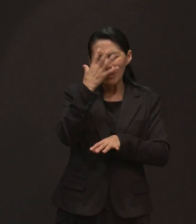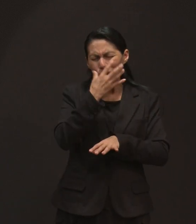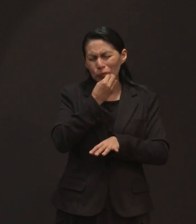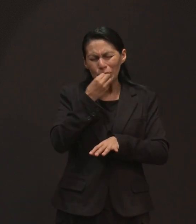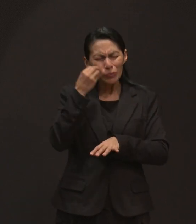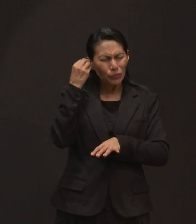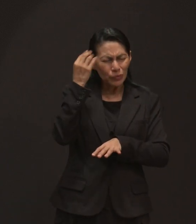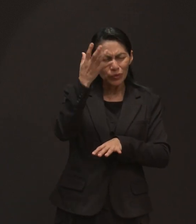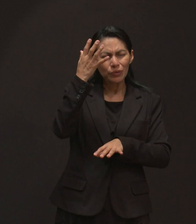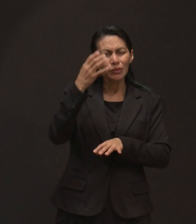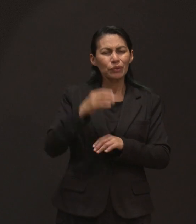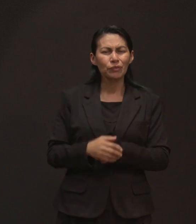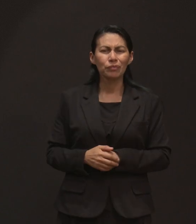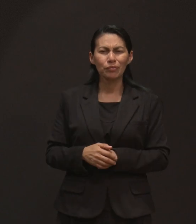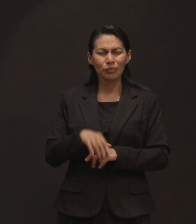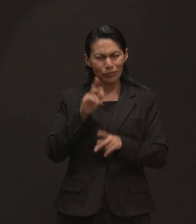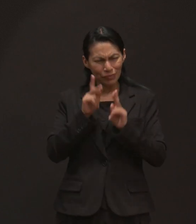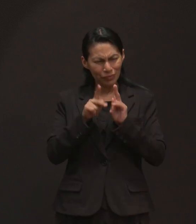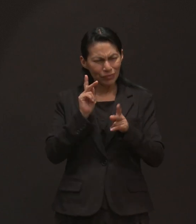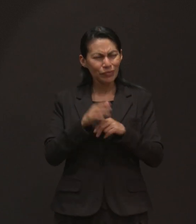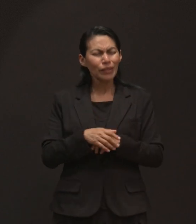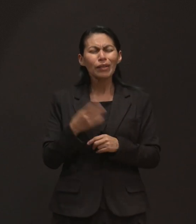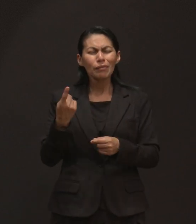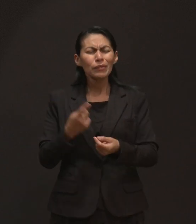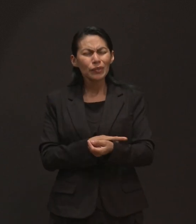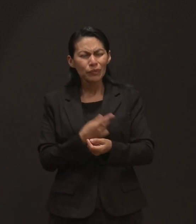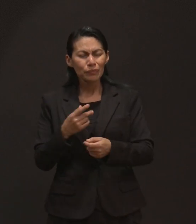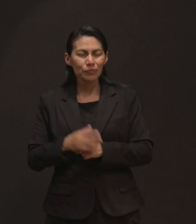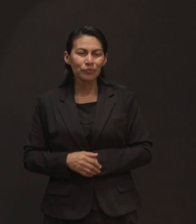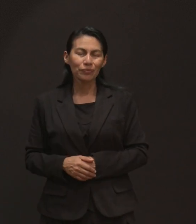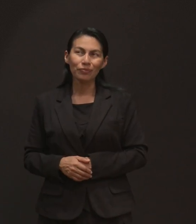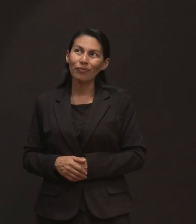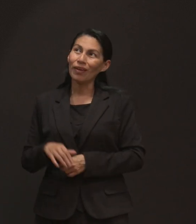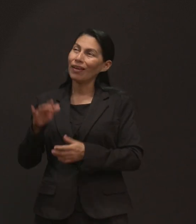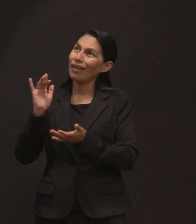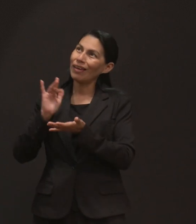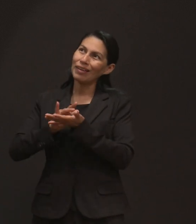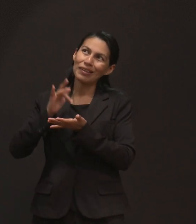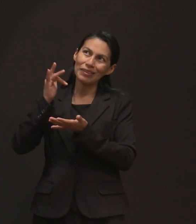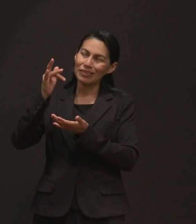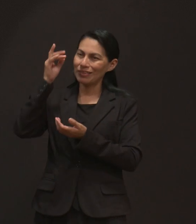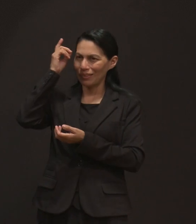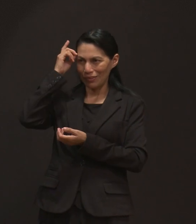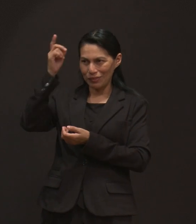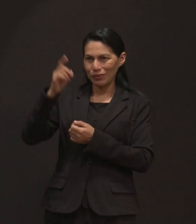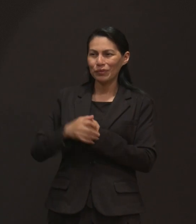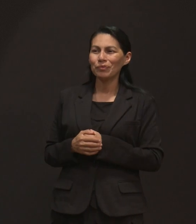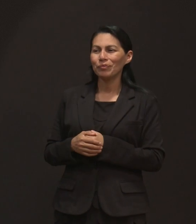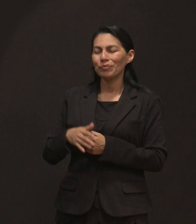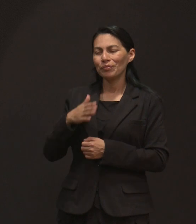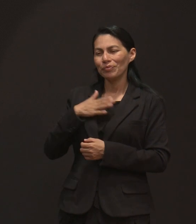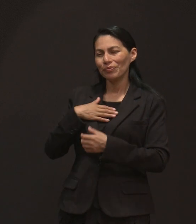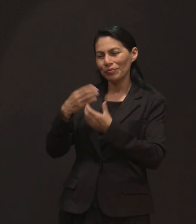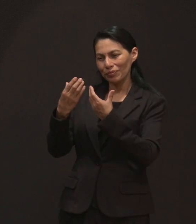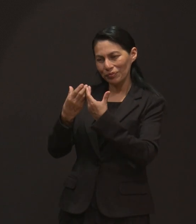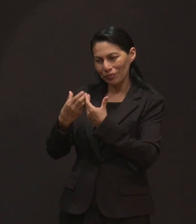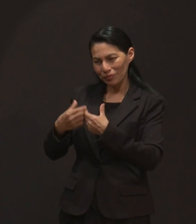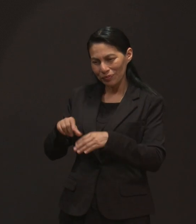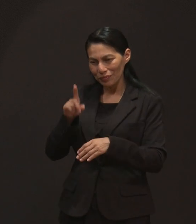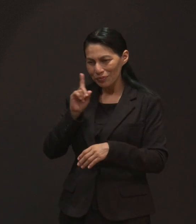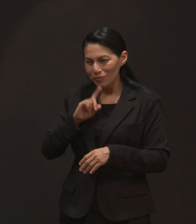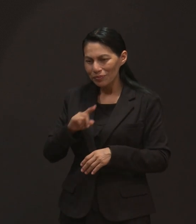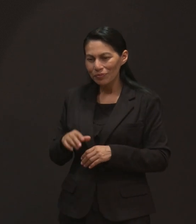resulta extraordinario. Cuéntenos, ¿qué pasó? Gracias a Dios, mi